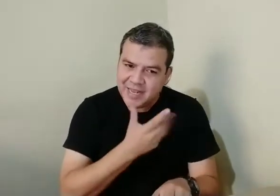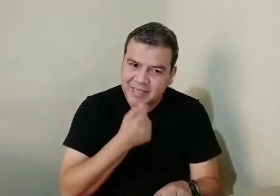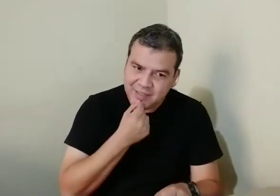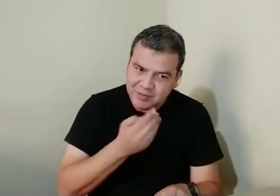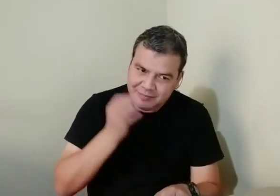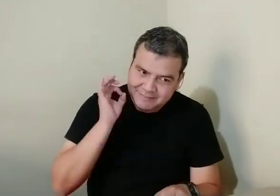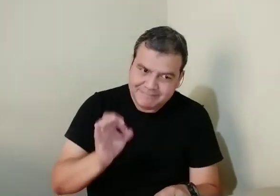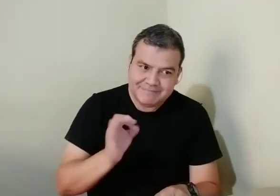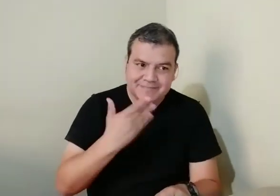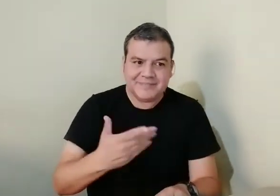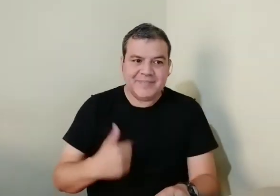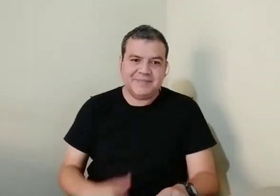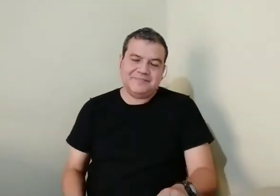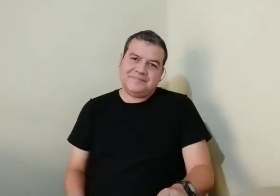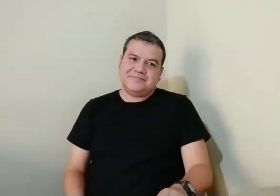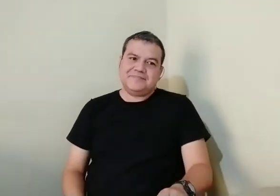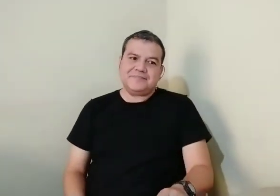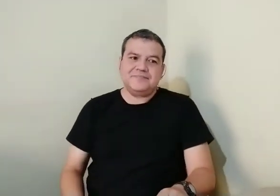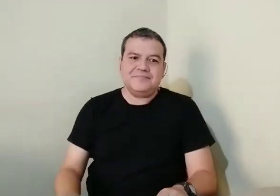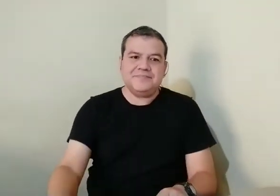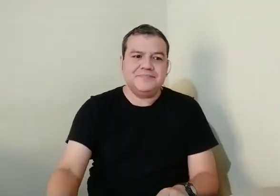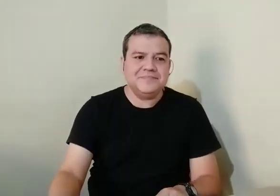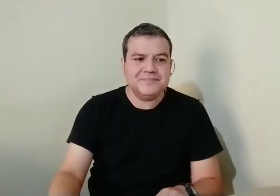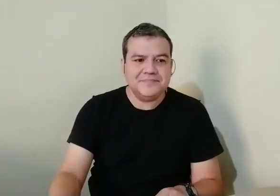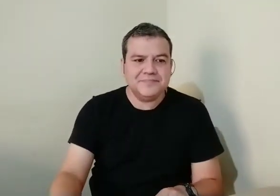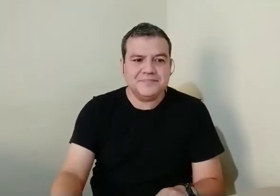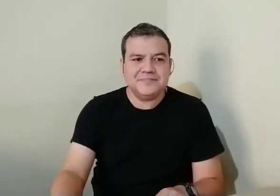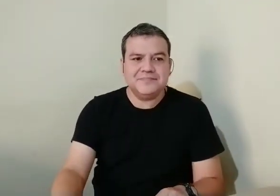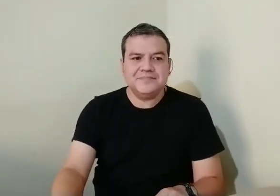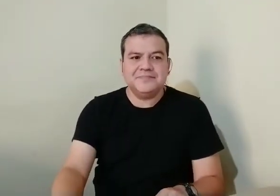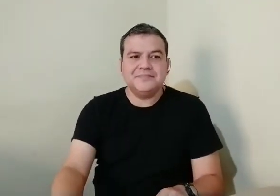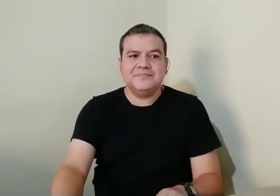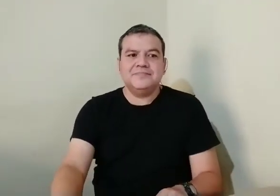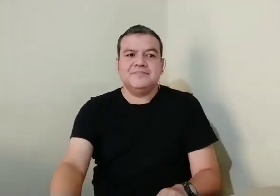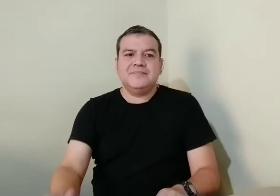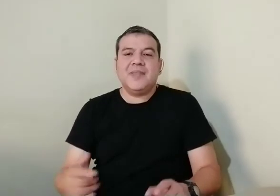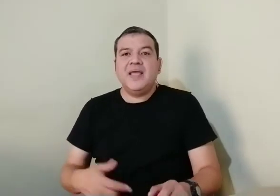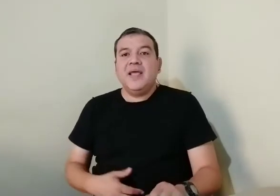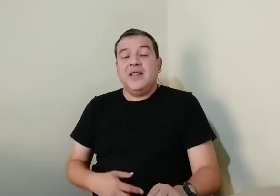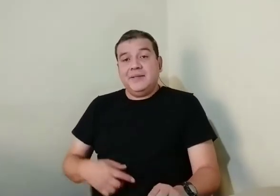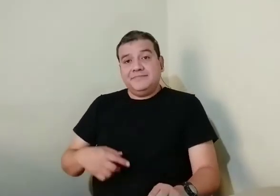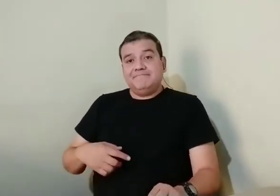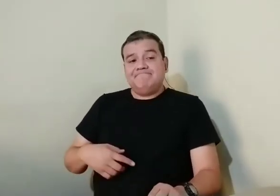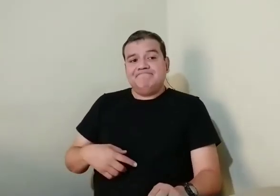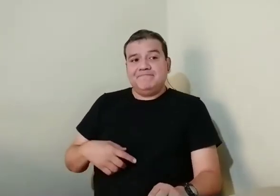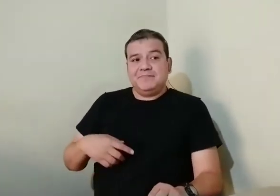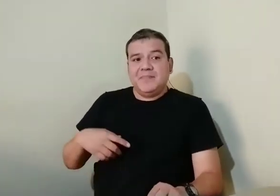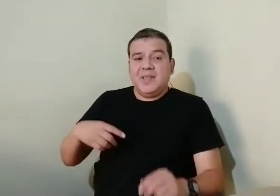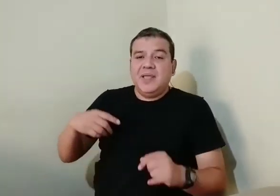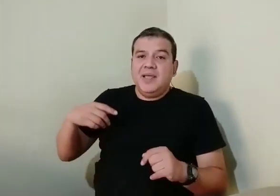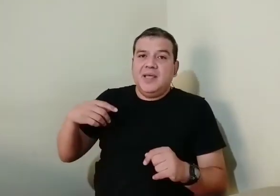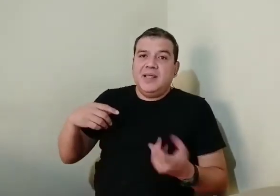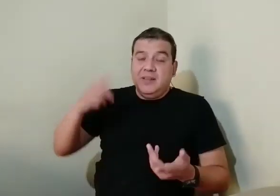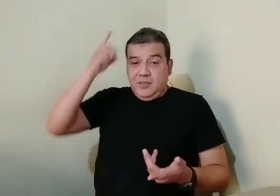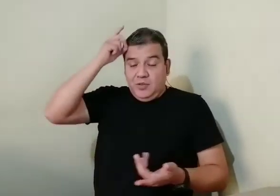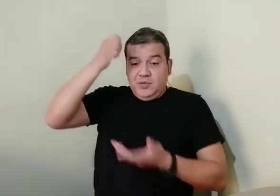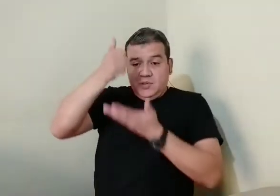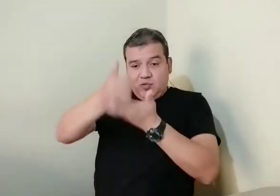nuestros hogares sean realmente lugares en donde se imparten las verdades